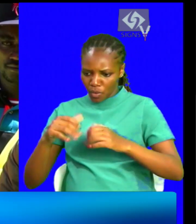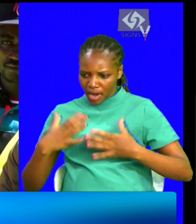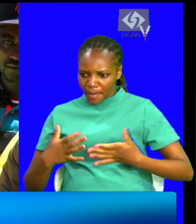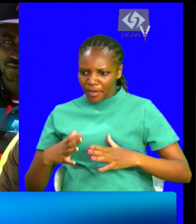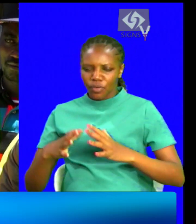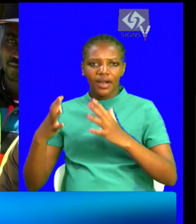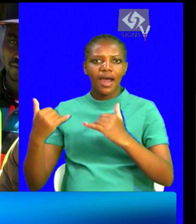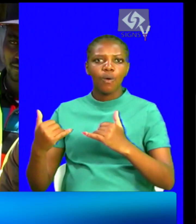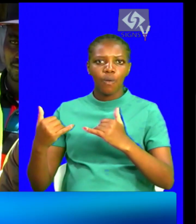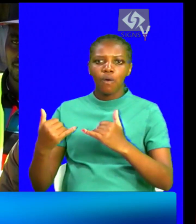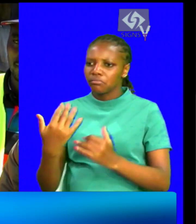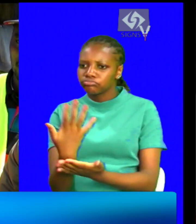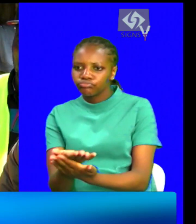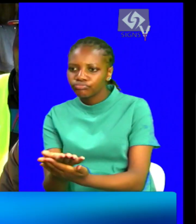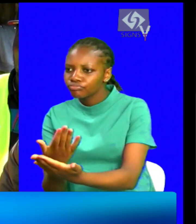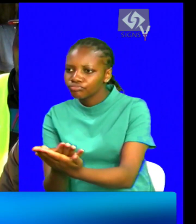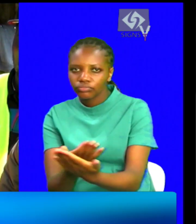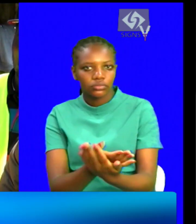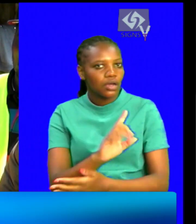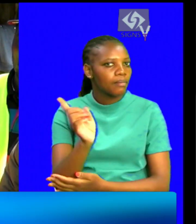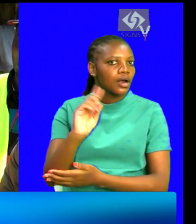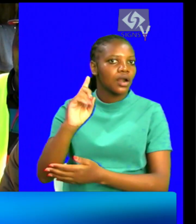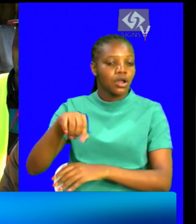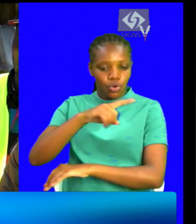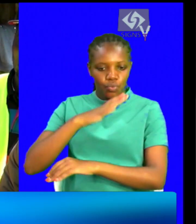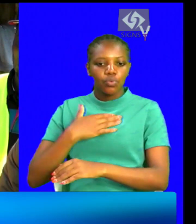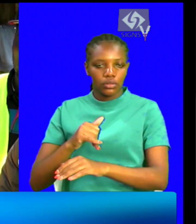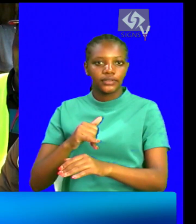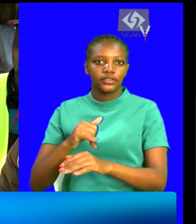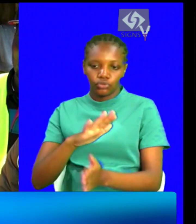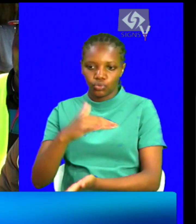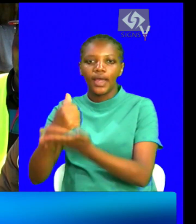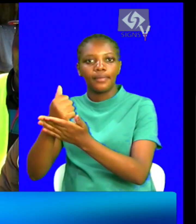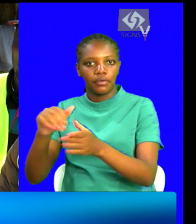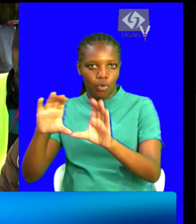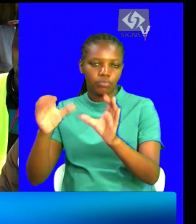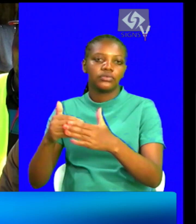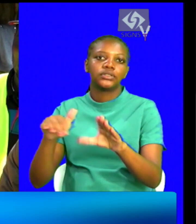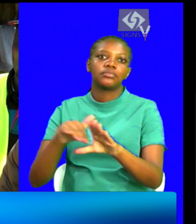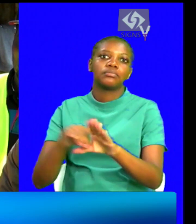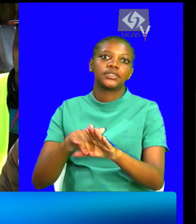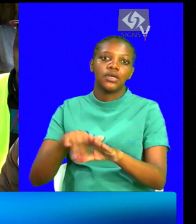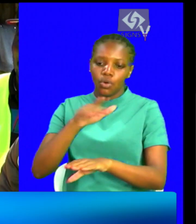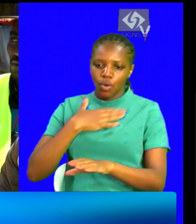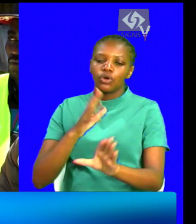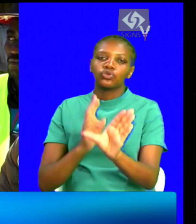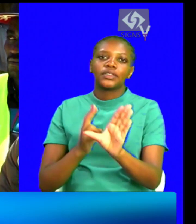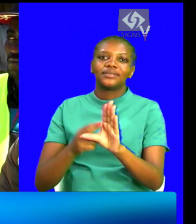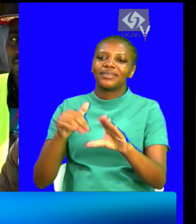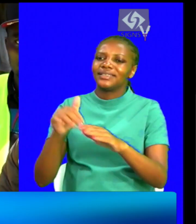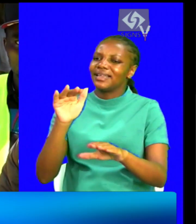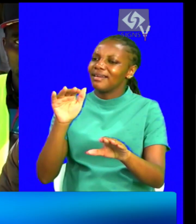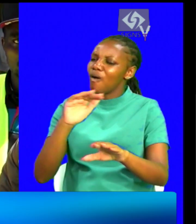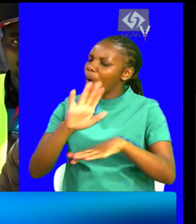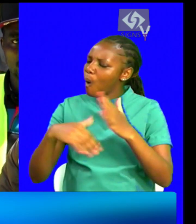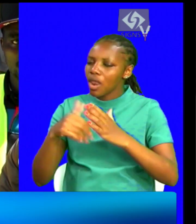watu wa bodaboda tumetoka level ya kuweka mikono tupatiwe. Sasa pia sisi tunataka kujumuishwa kwa kila